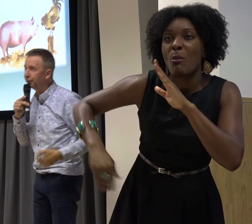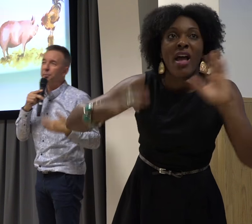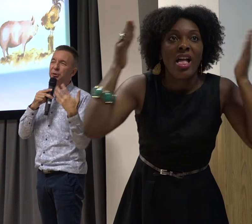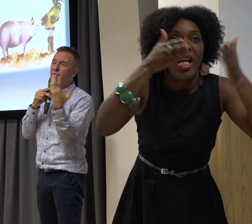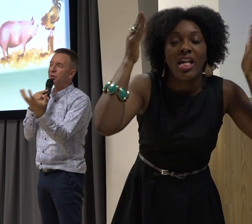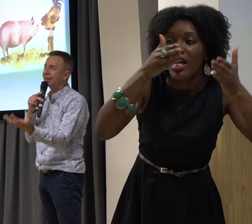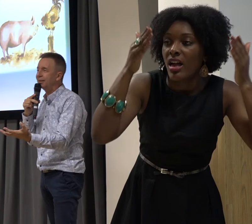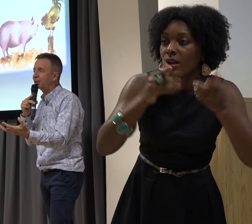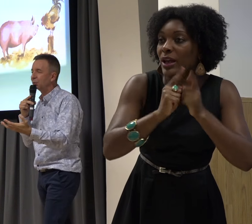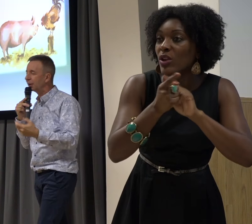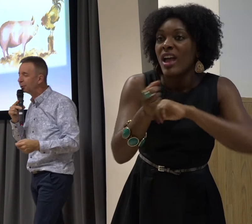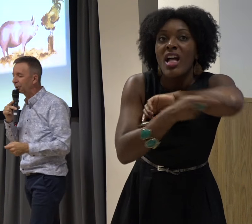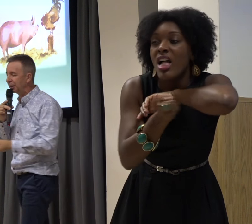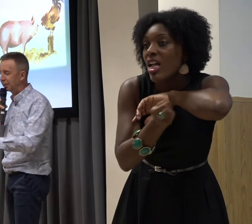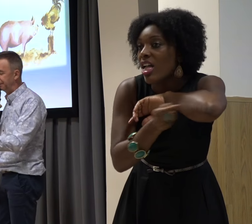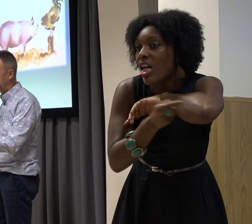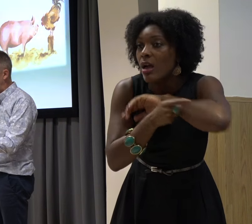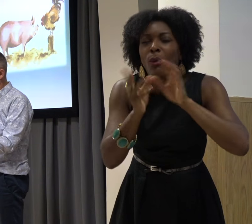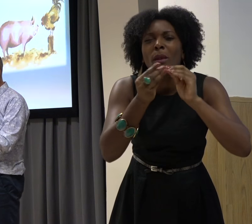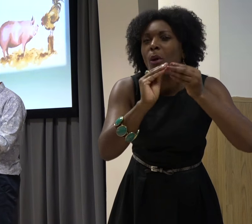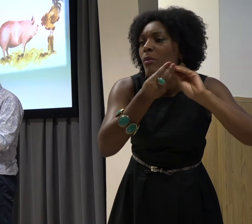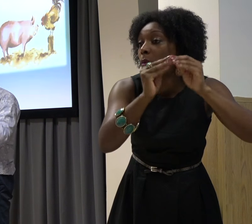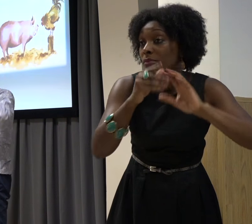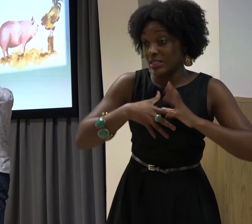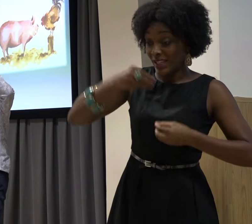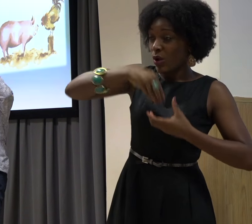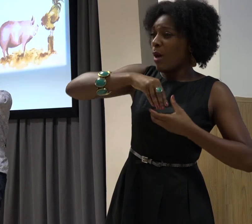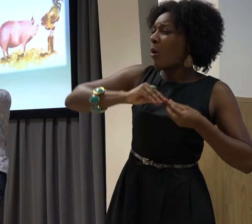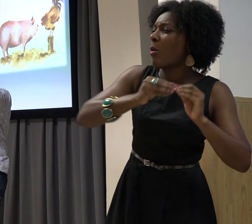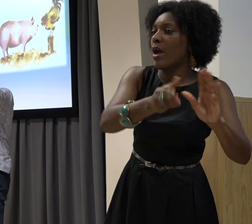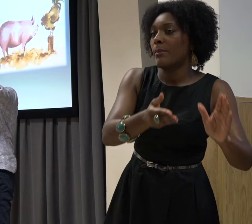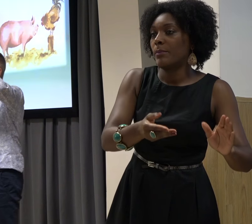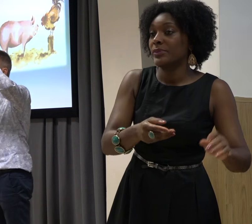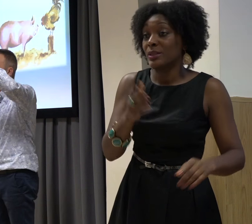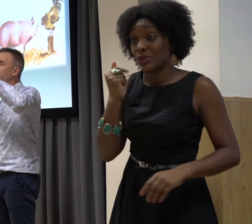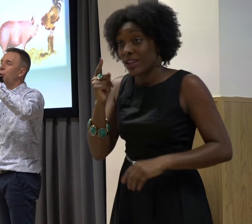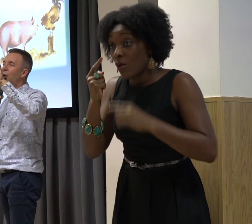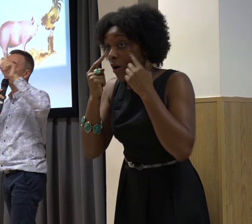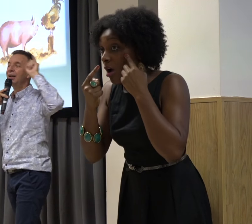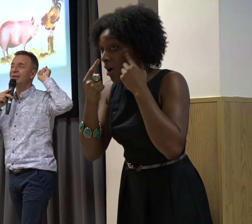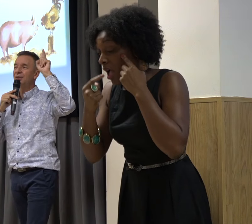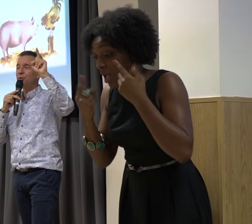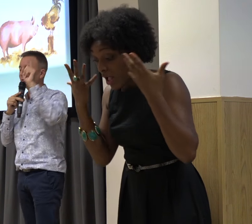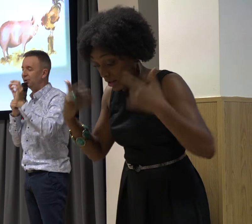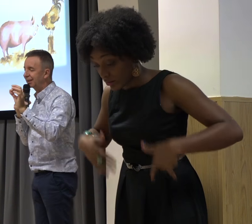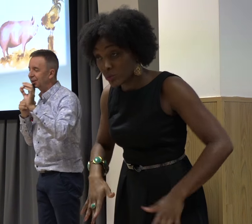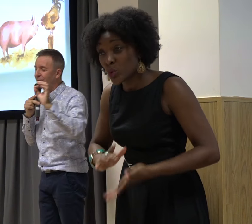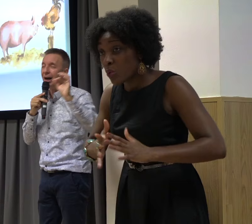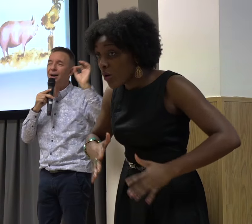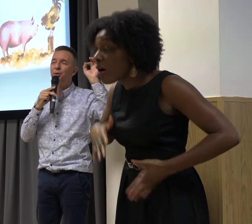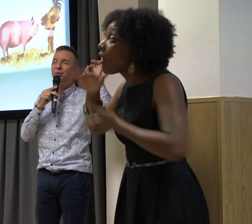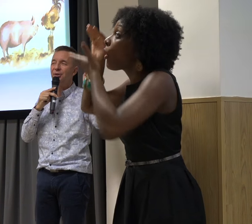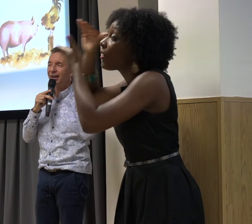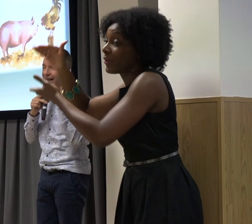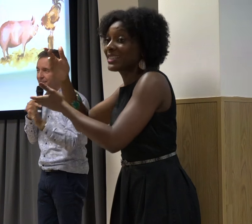allons développer toutes sortes d'addictions et de problèmes spirituels. Offrons à Dieu notre corps. C'est ce que Dieu nous dit, ce qui sera